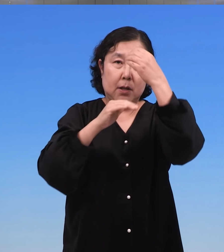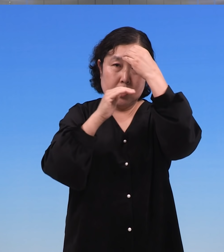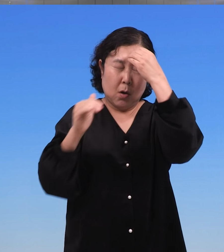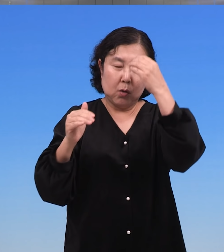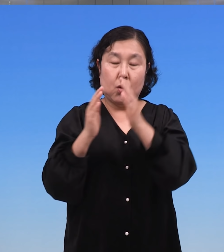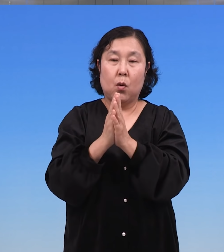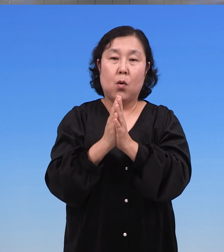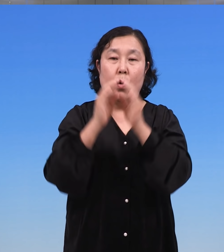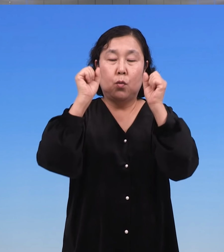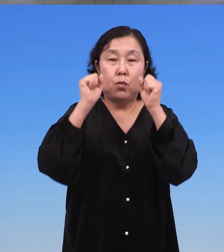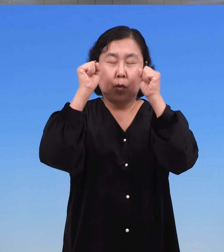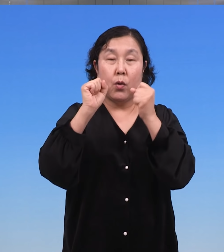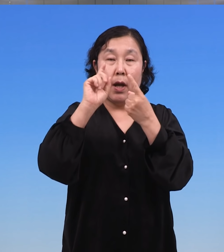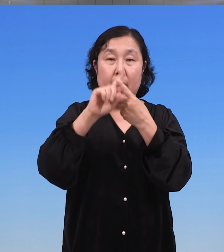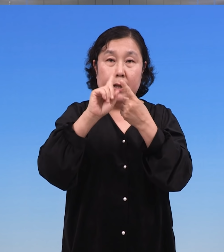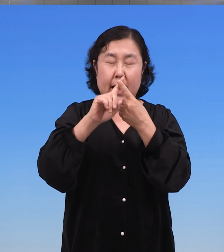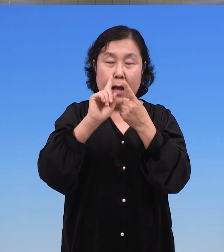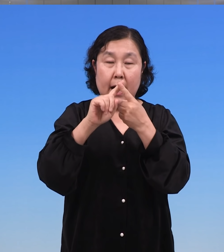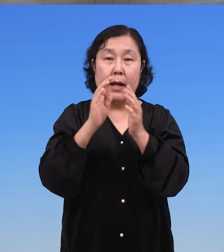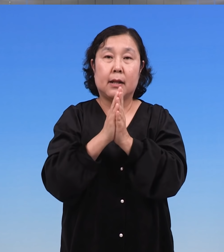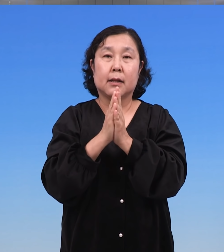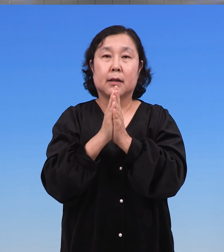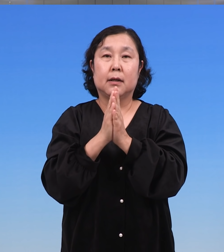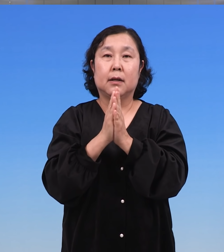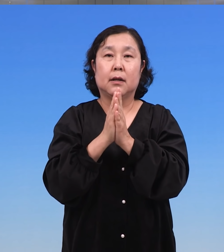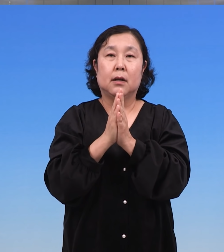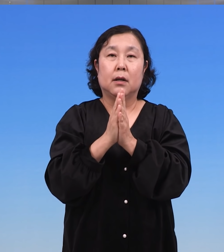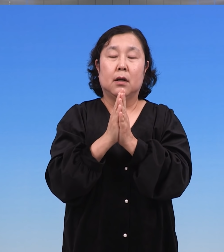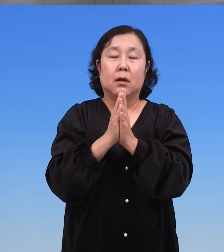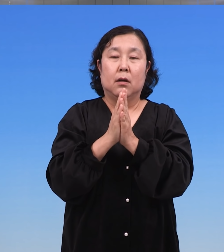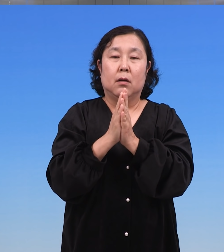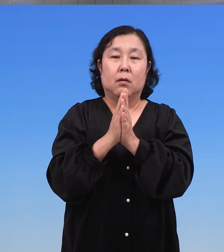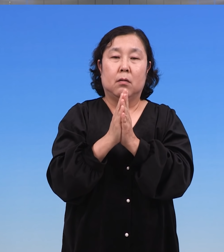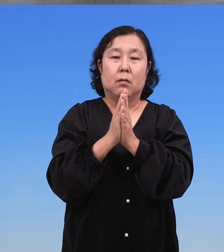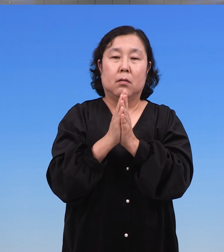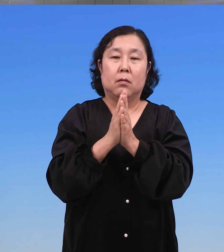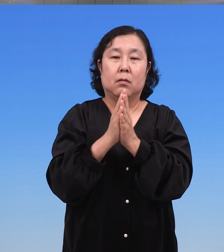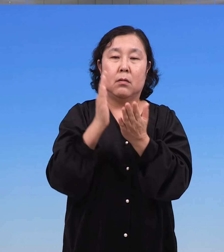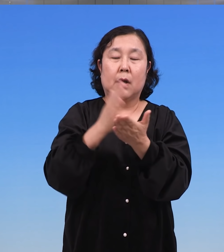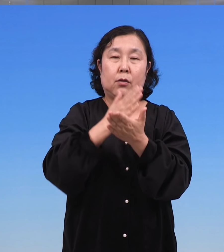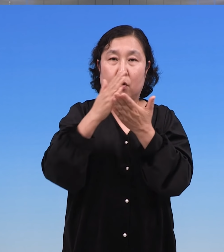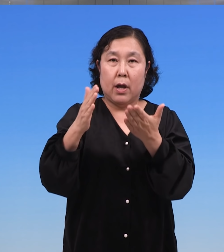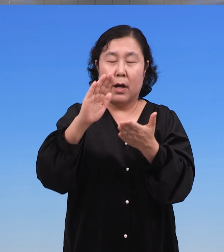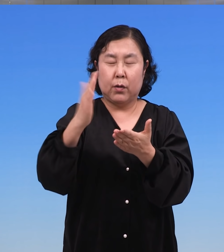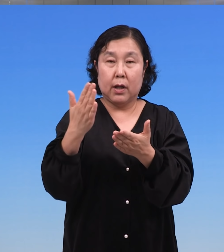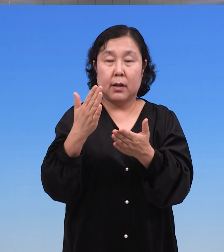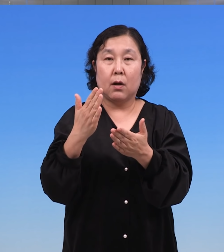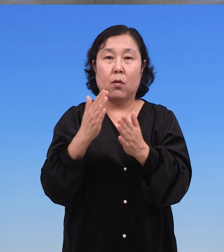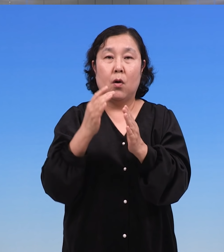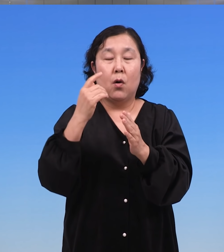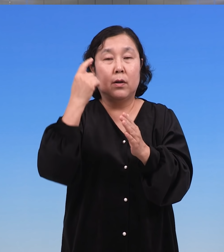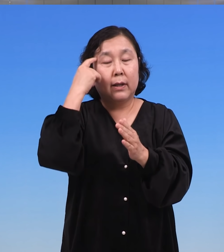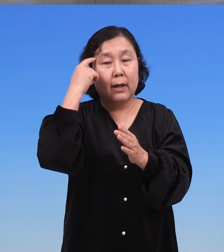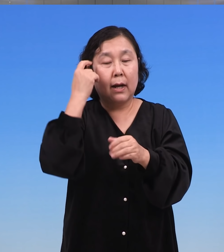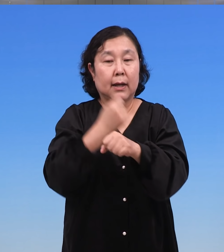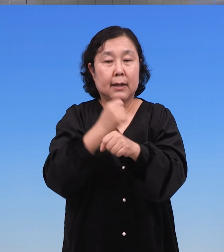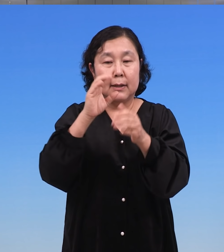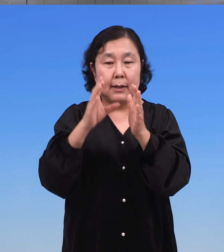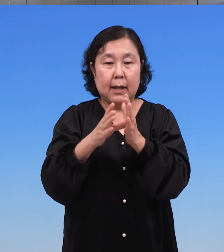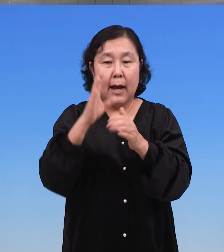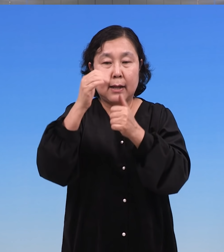운동에 대한 방향성을 성도님들과 이제 오픈하고 나누어야 되겠다고 굉장히 비장해 있을 때, 지난 연말에 하나님께서